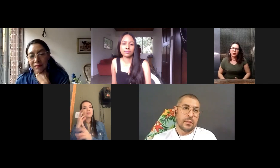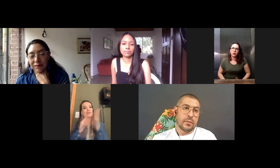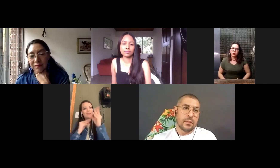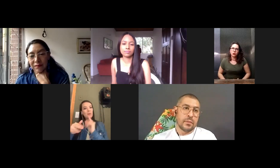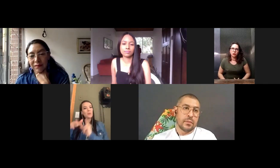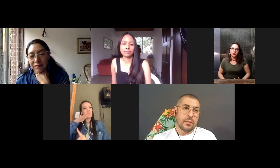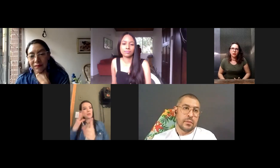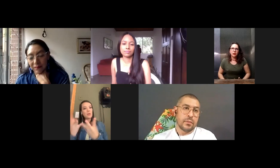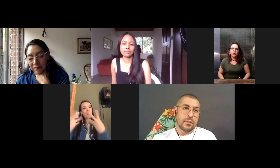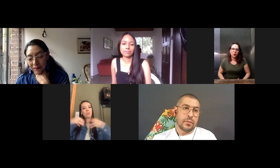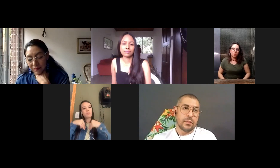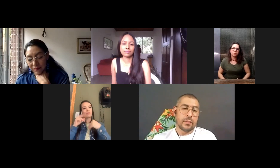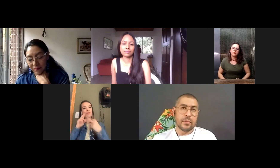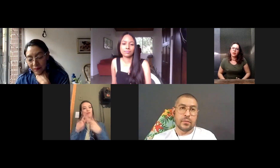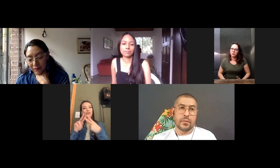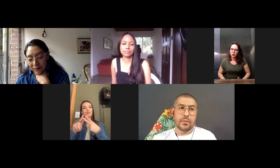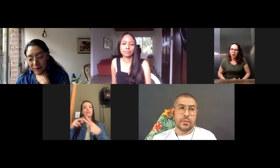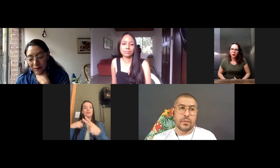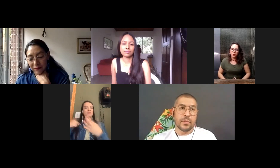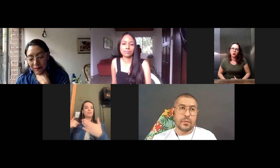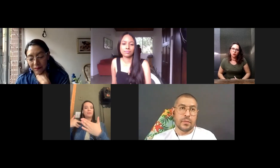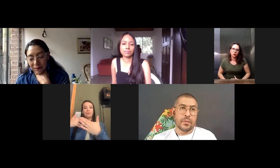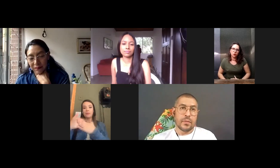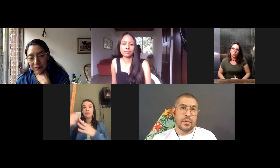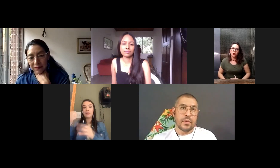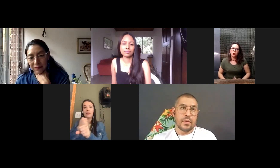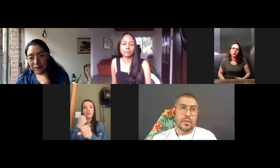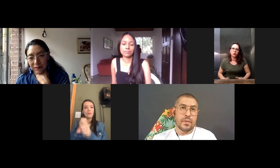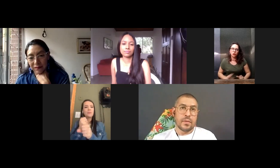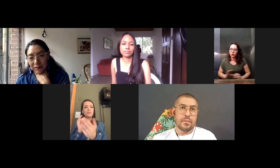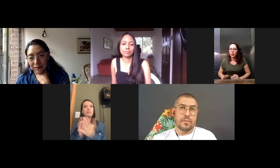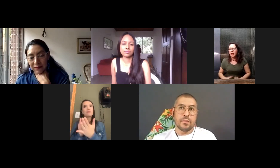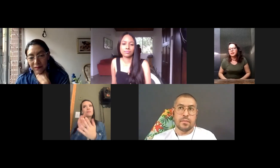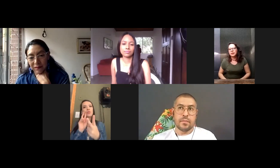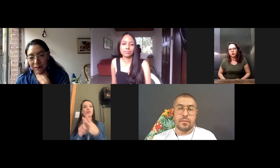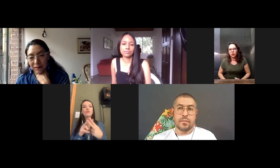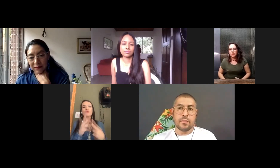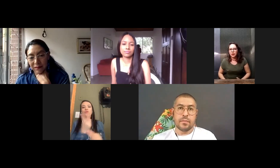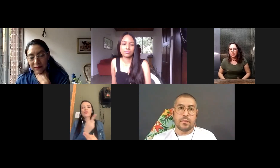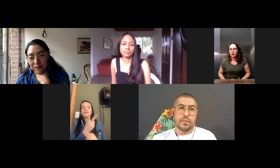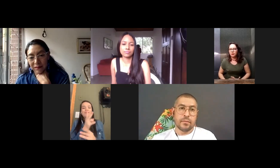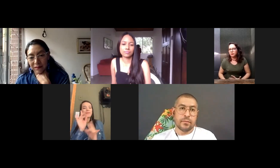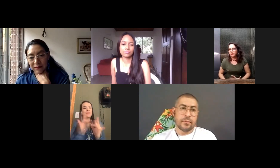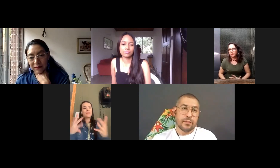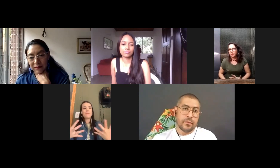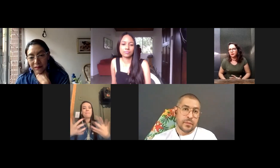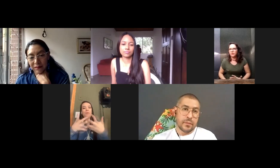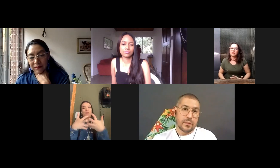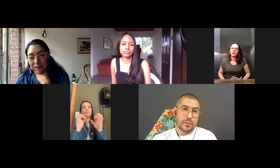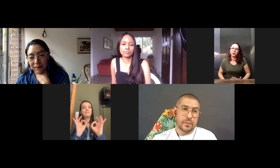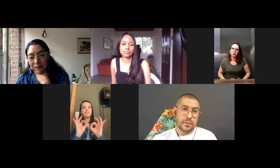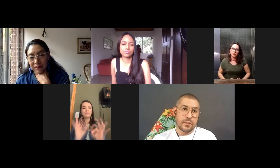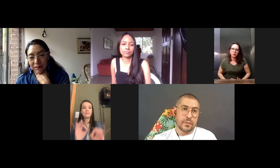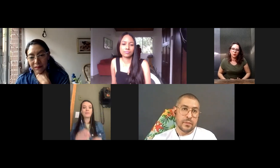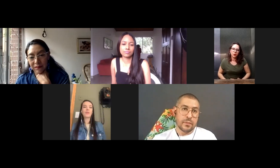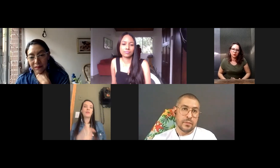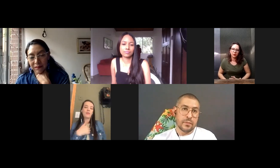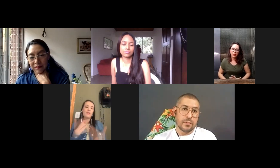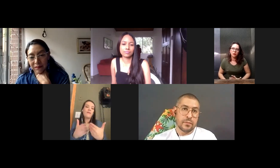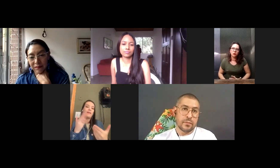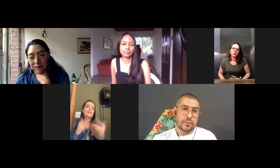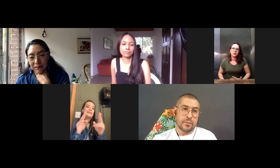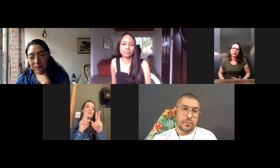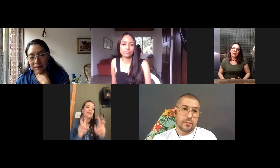que con todos estos años de trabajo me he enfocado y conozco los dos sectores y se facilitó muchísimo por